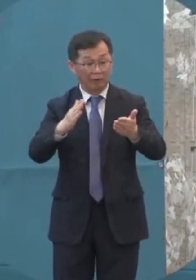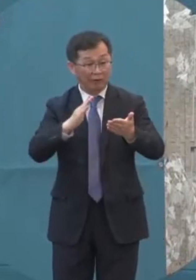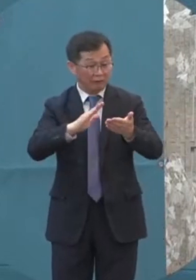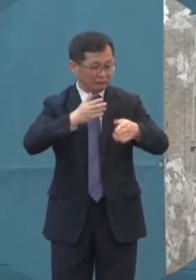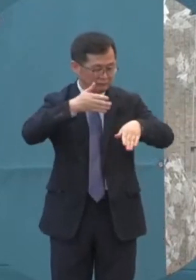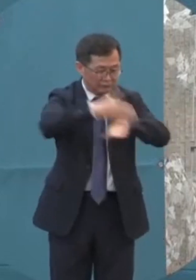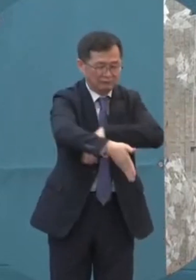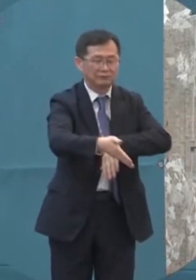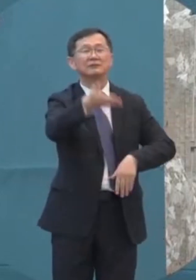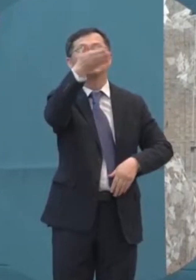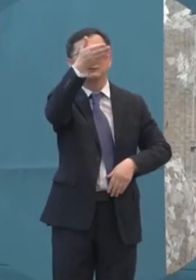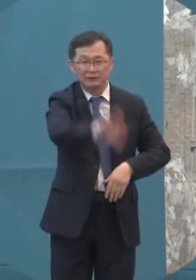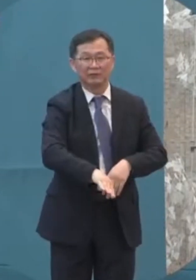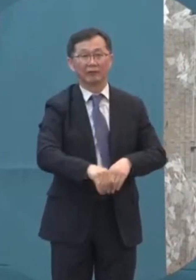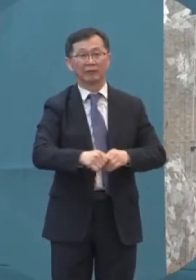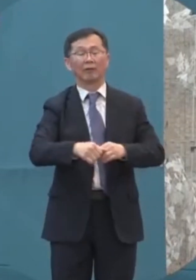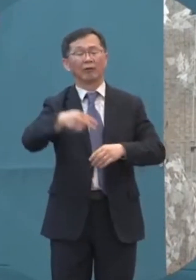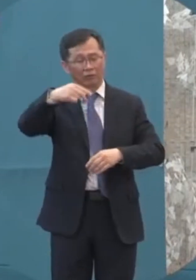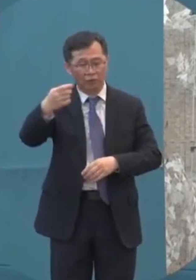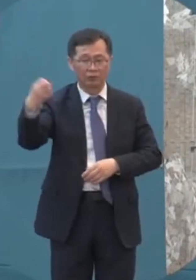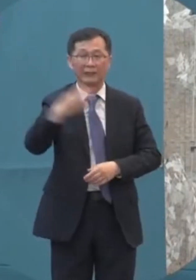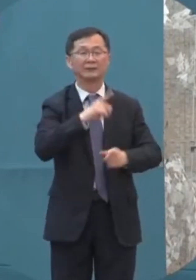보이지만 그래도 말합니다.